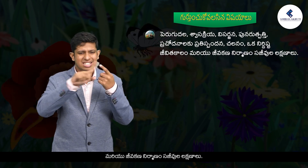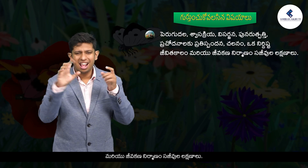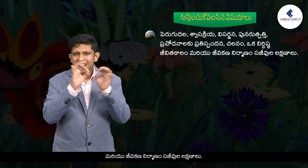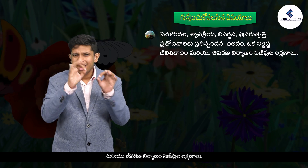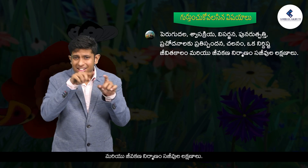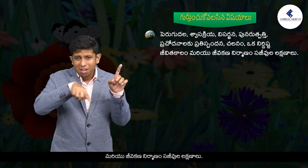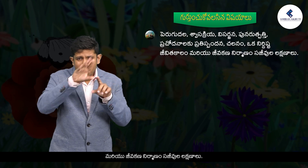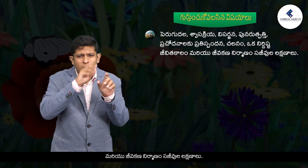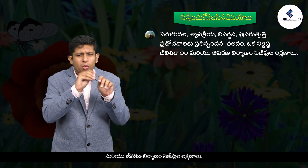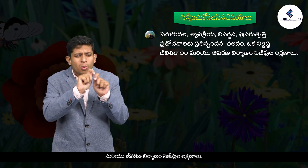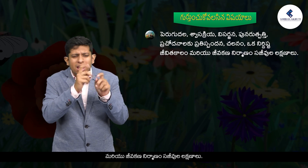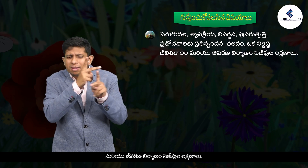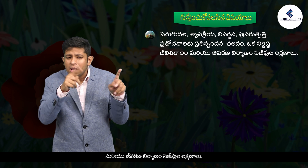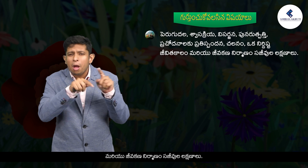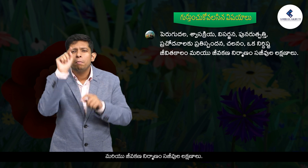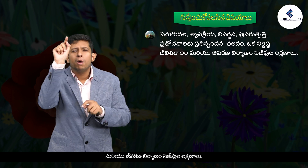సజీవుల లక్షణాలు.